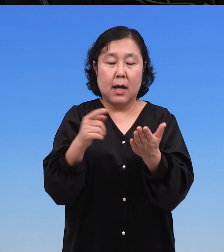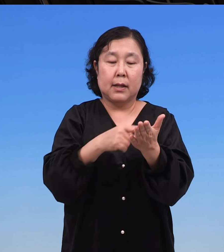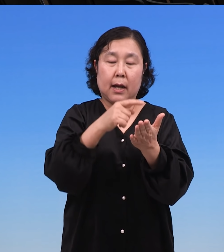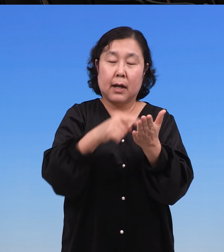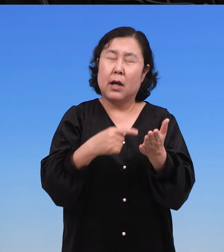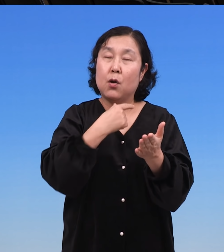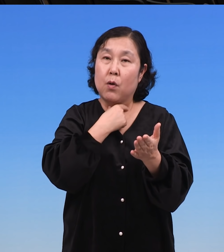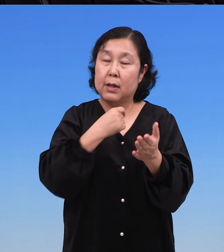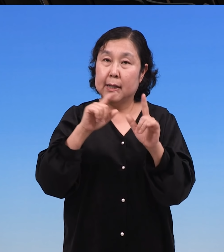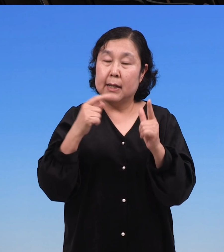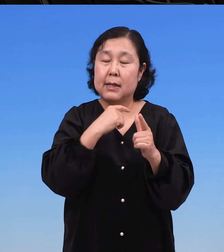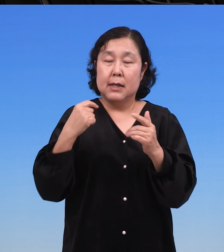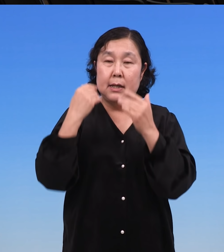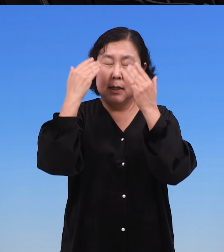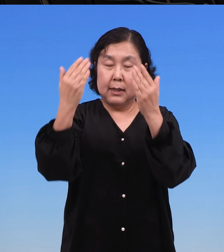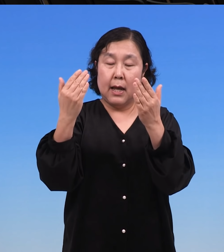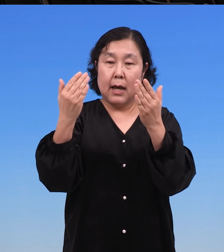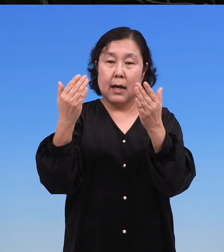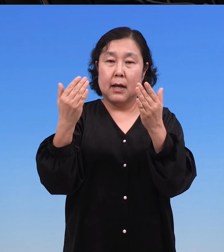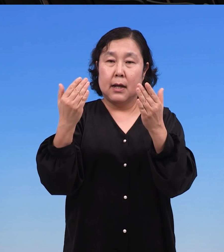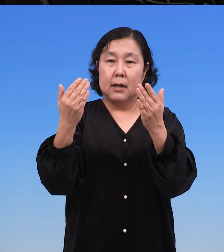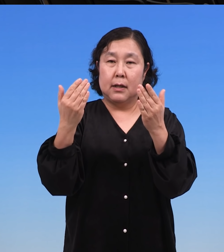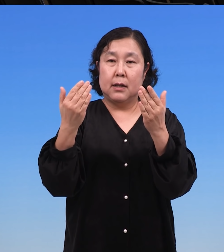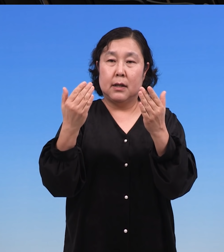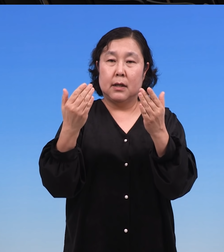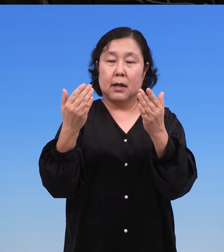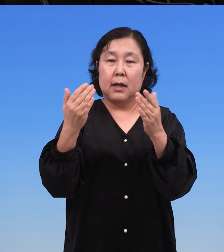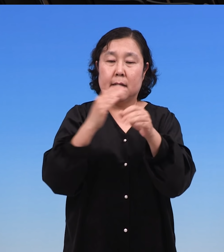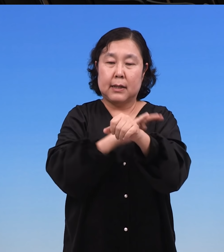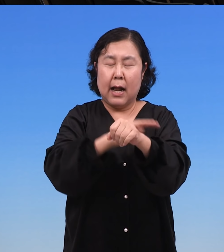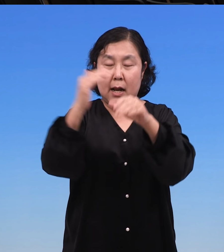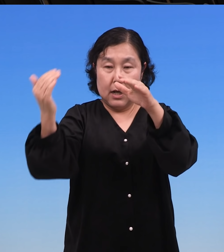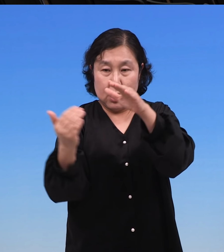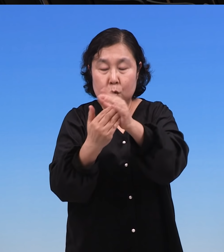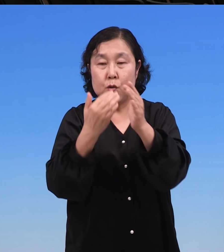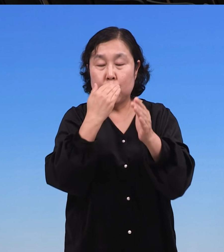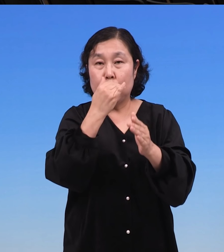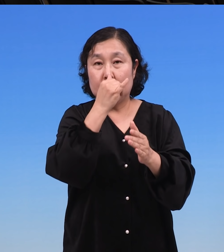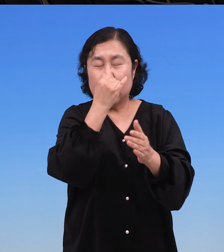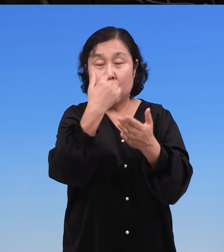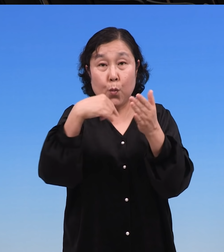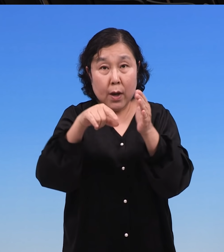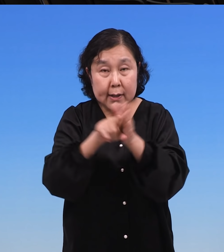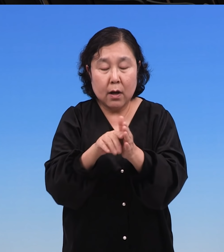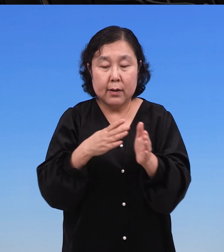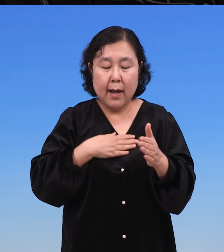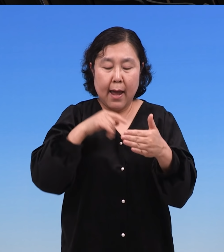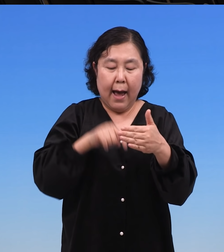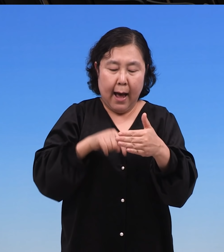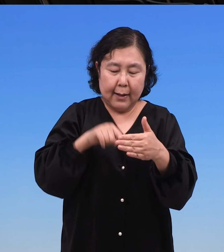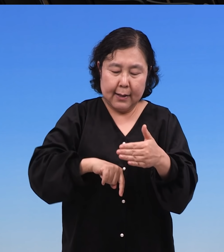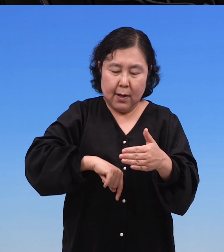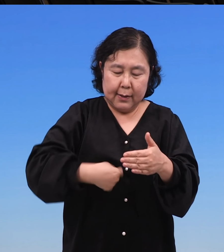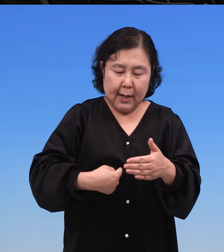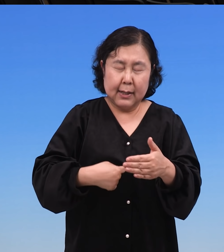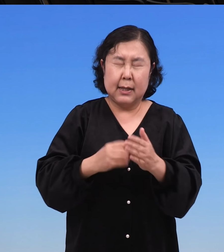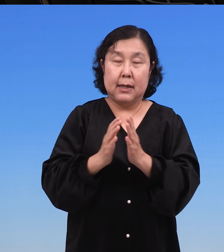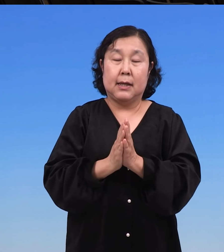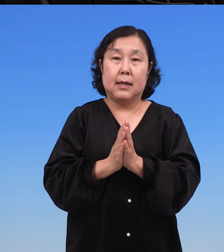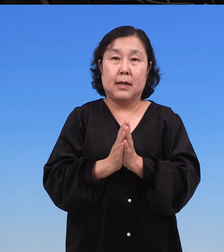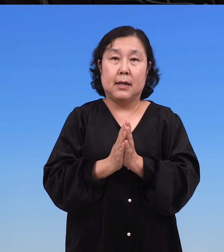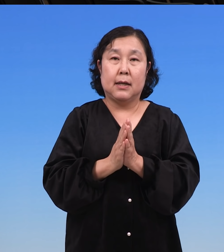뭡니까? 대가를 바라지 않는 희생정신을 구현하는 이 일이 가능하도록 내 안에서 자기 본능과의